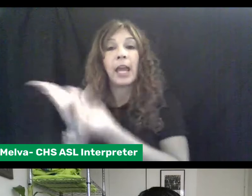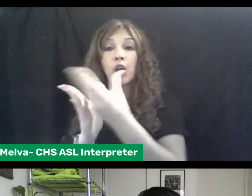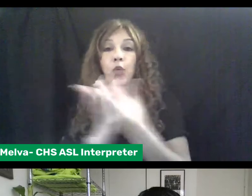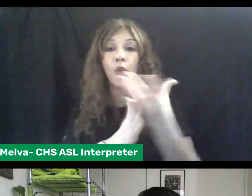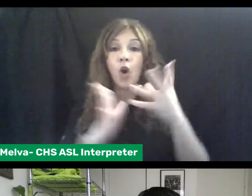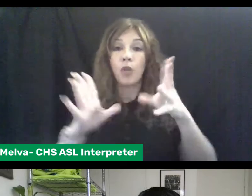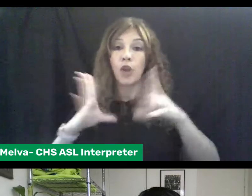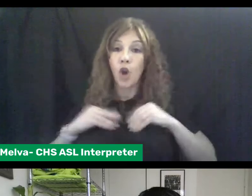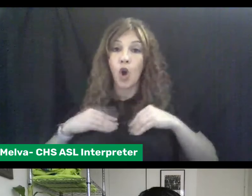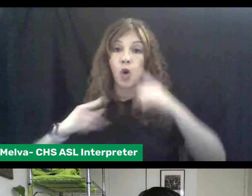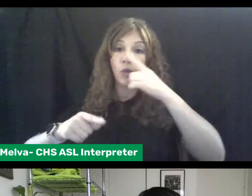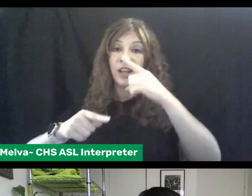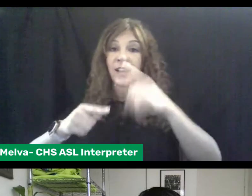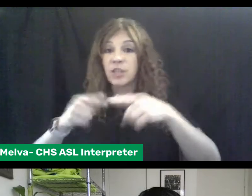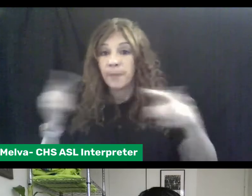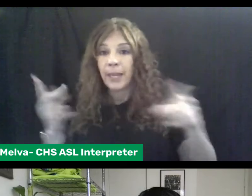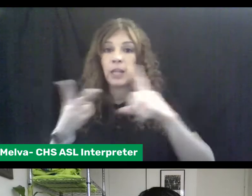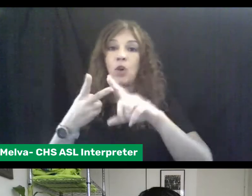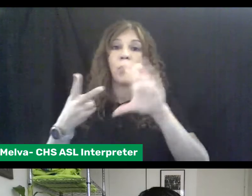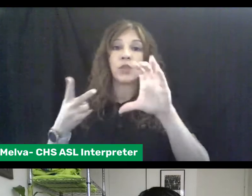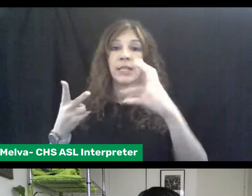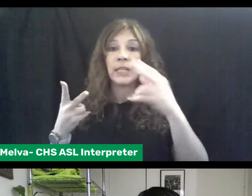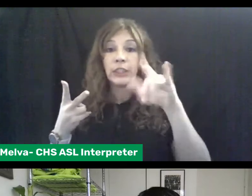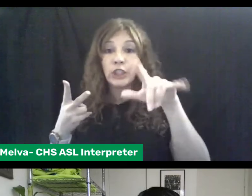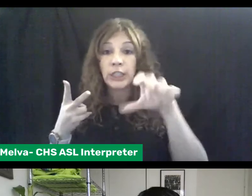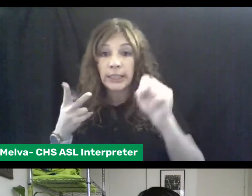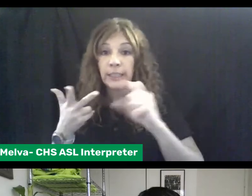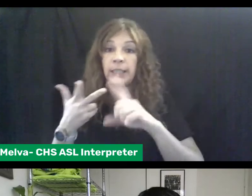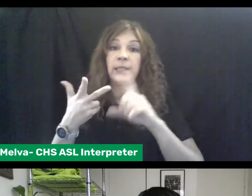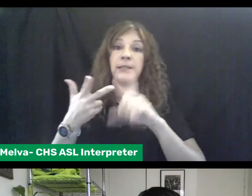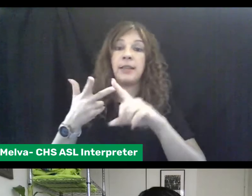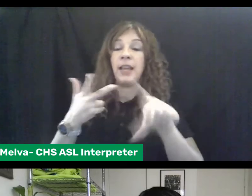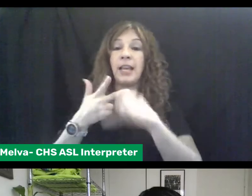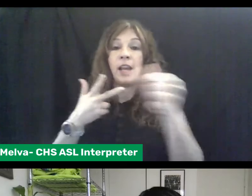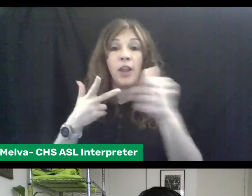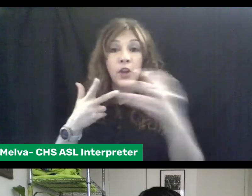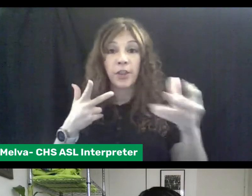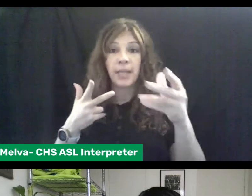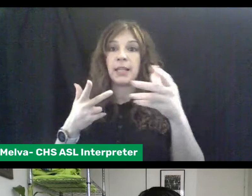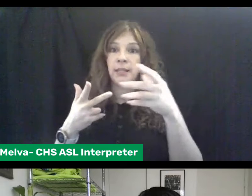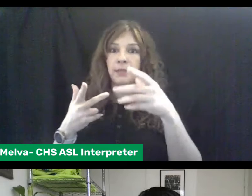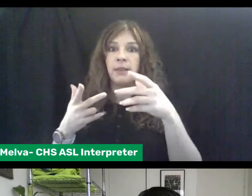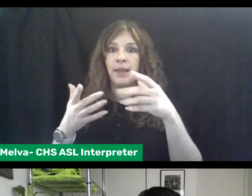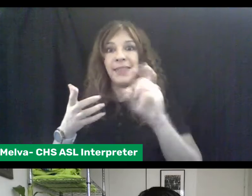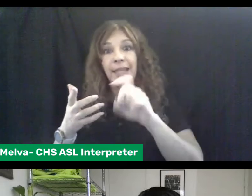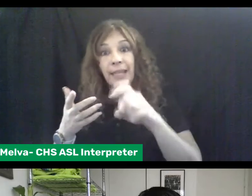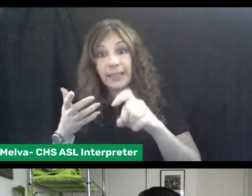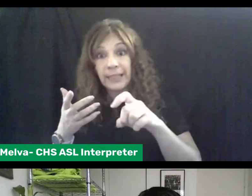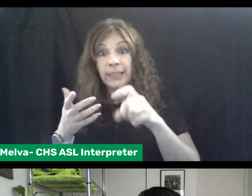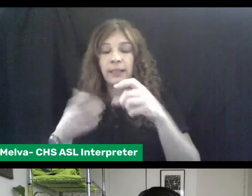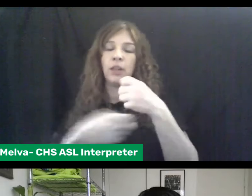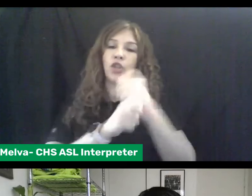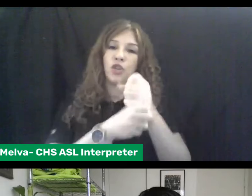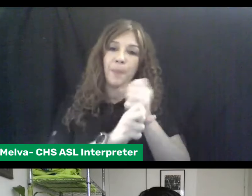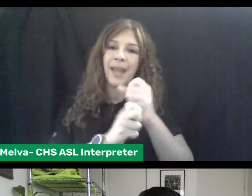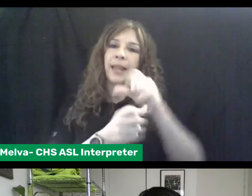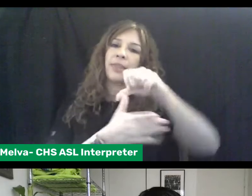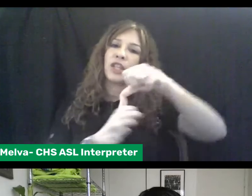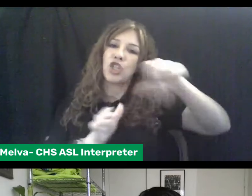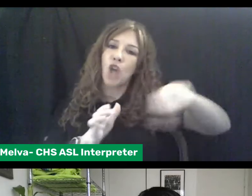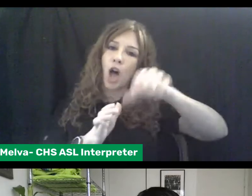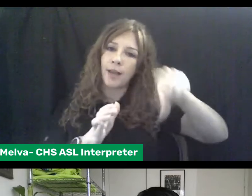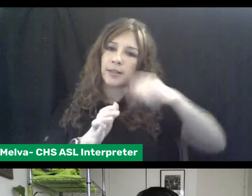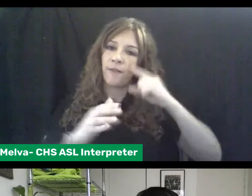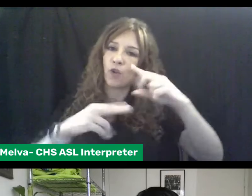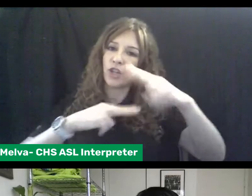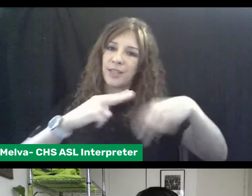otras especies que ellos usan para producir la salsa para hacer los tamales. Entonces, este es todo un